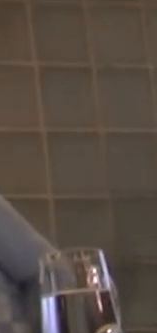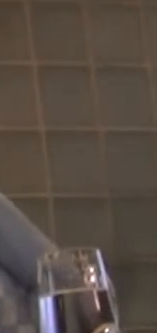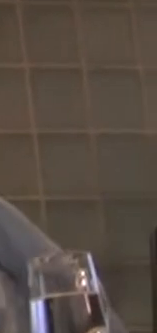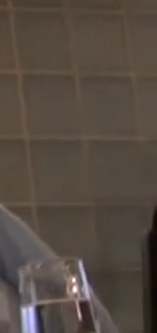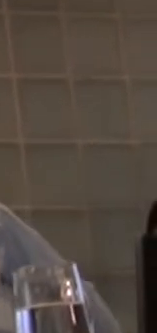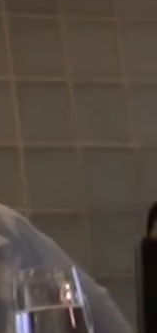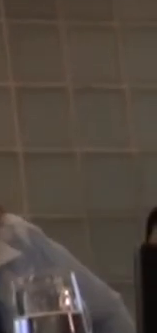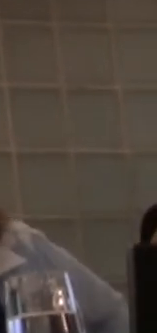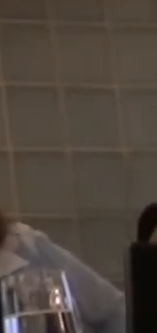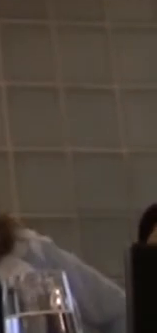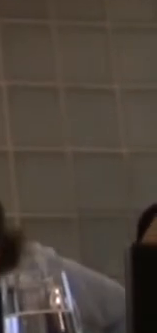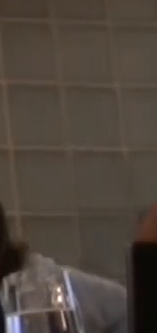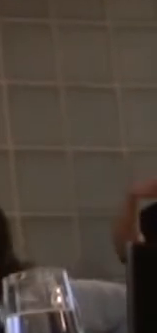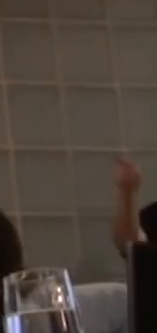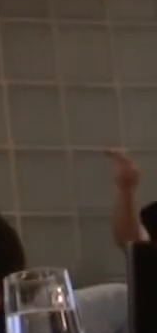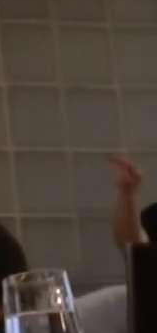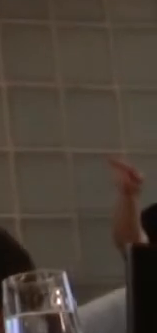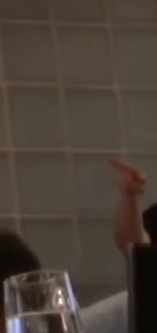la diferencia.